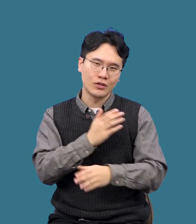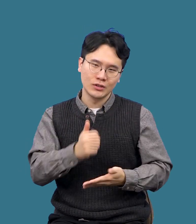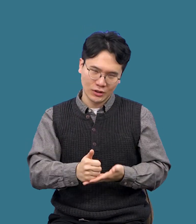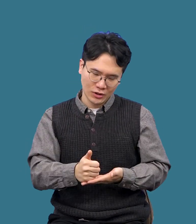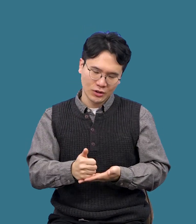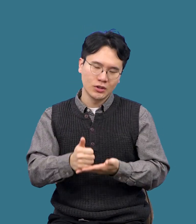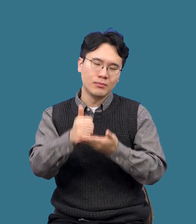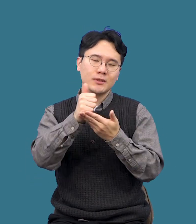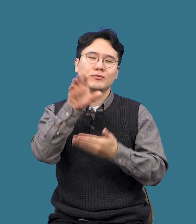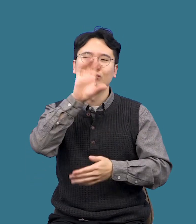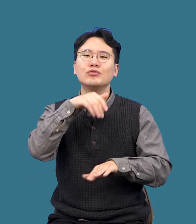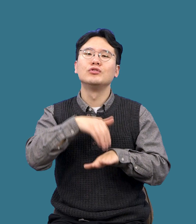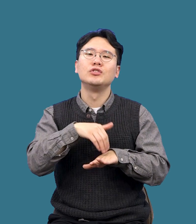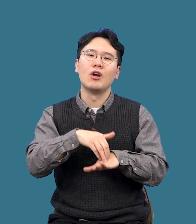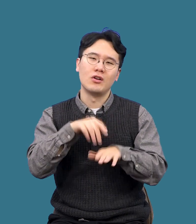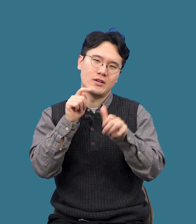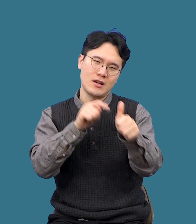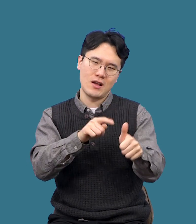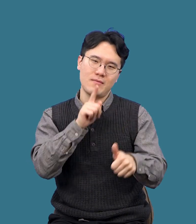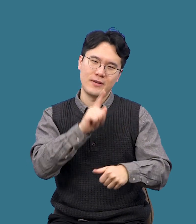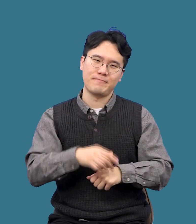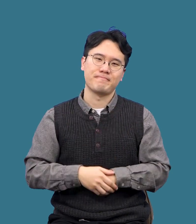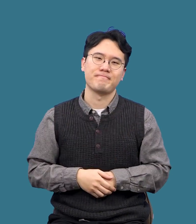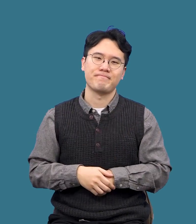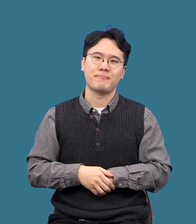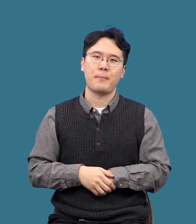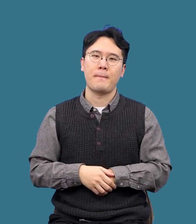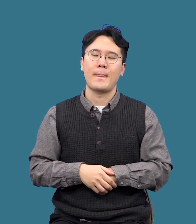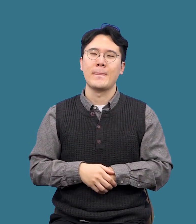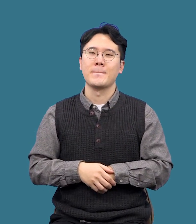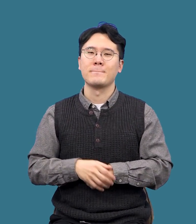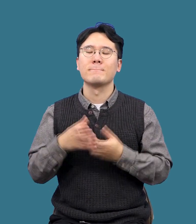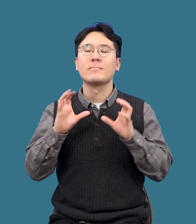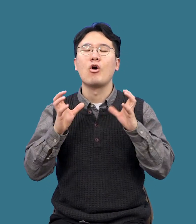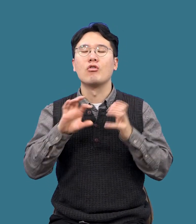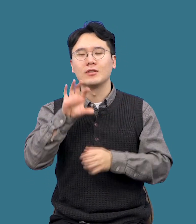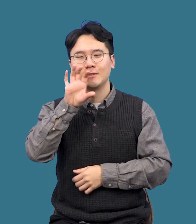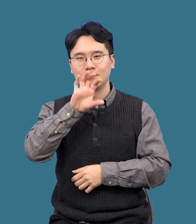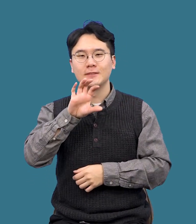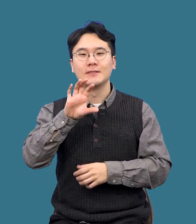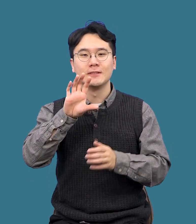섬김을 훈련하라는 것입니다. 한번 따라서 해보세요. 어린 시절부터